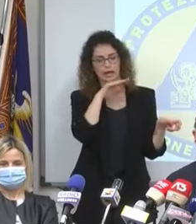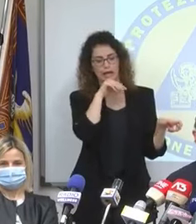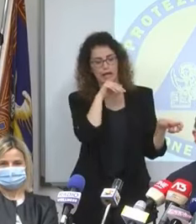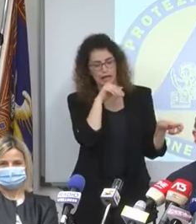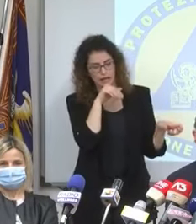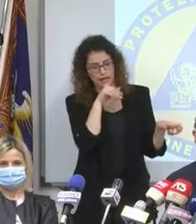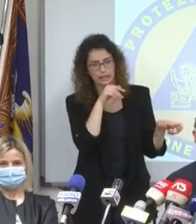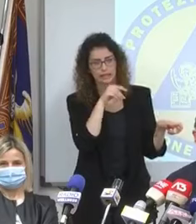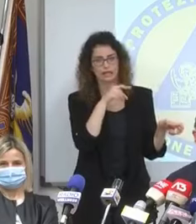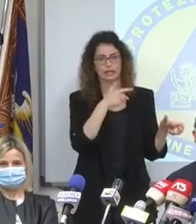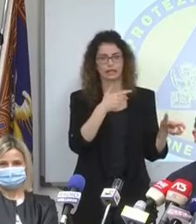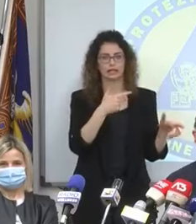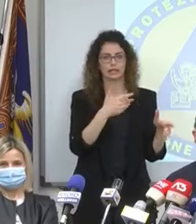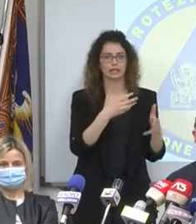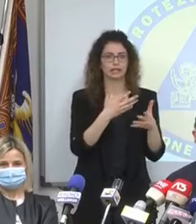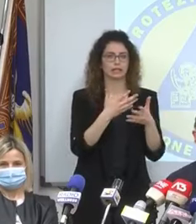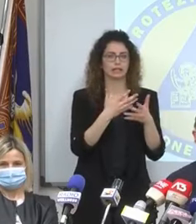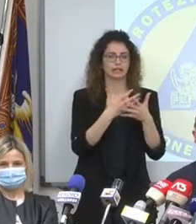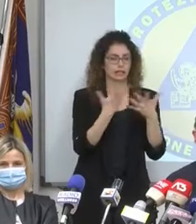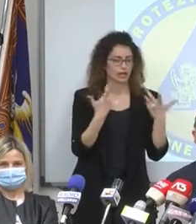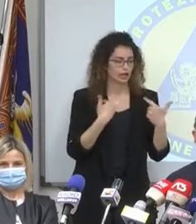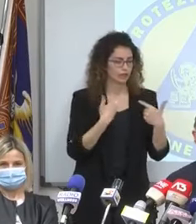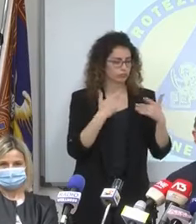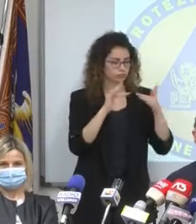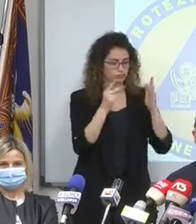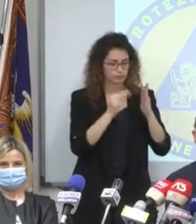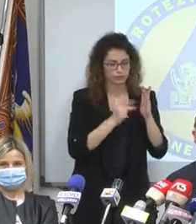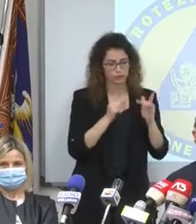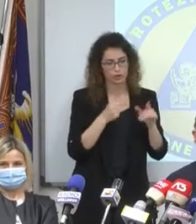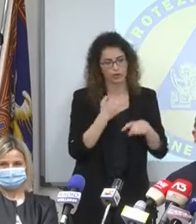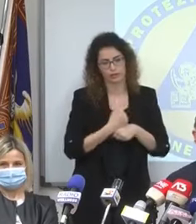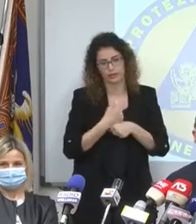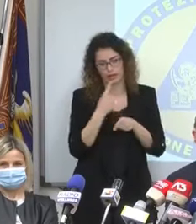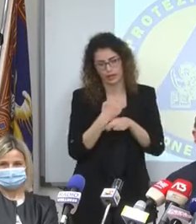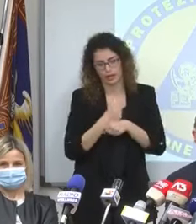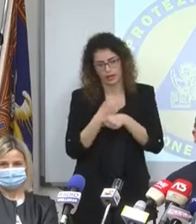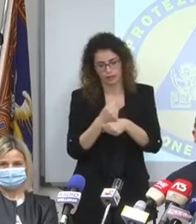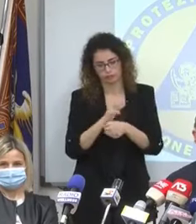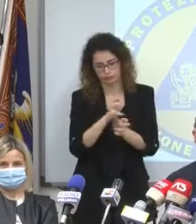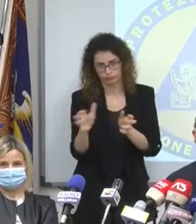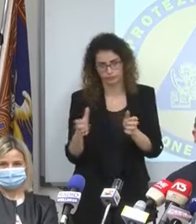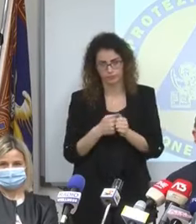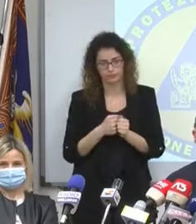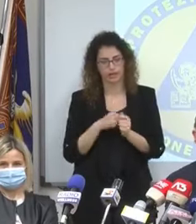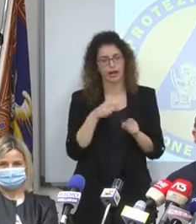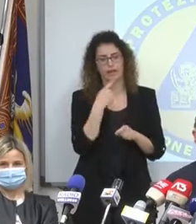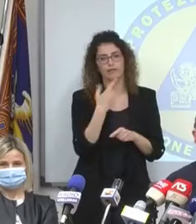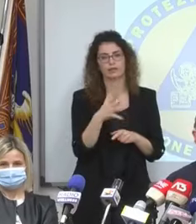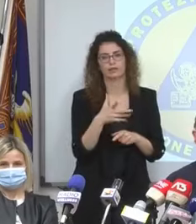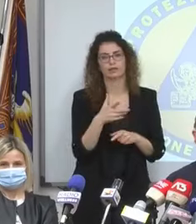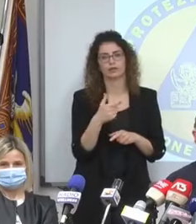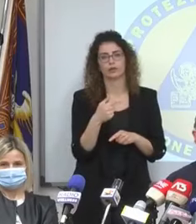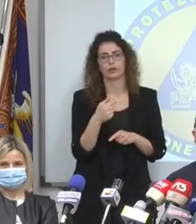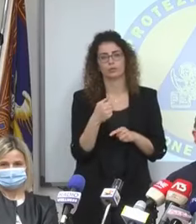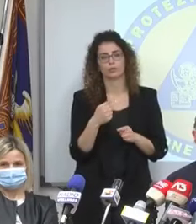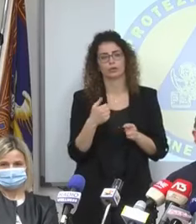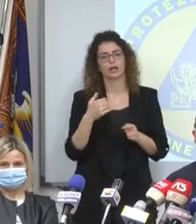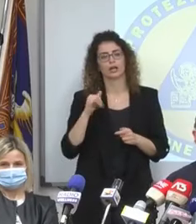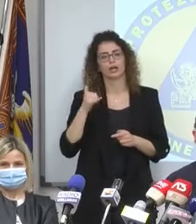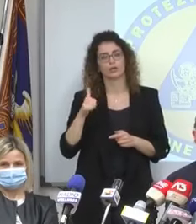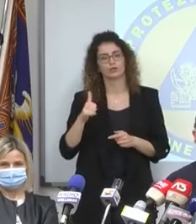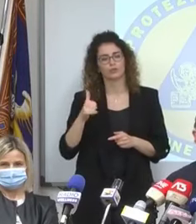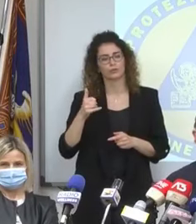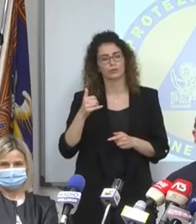anziane e hanno fatica, ovviamente non possono farlo loro, bisogna delegare qualcun altro, eccetera, eccetera. Lei aveva detto famoso anche